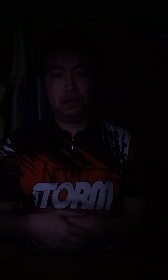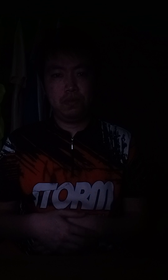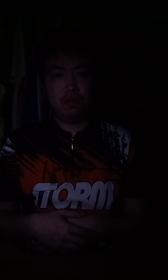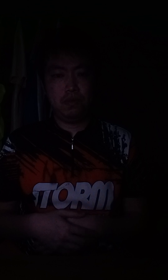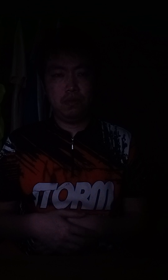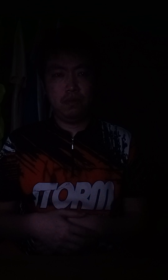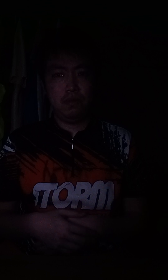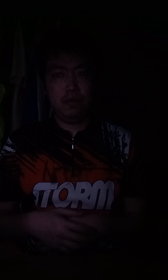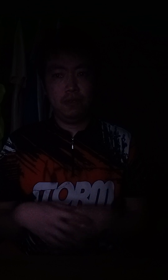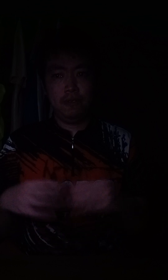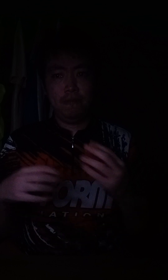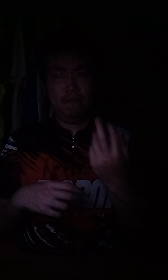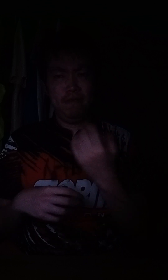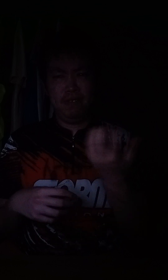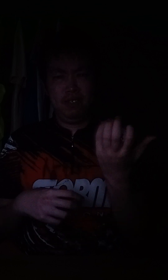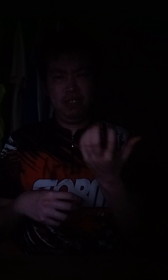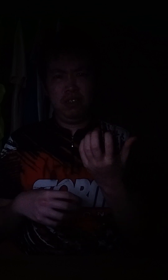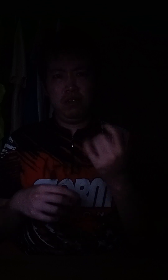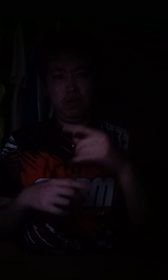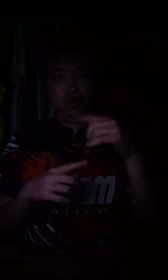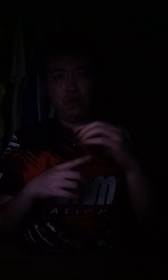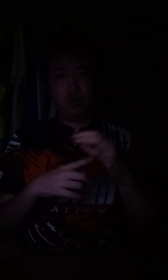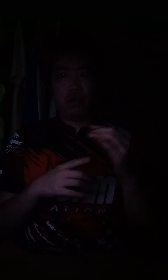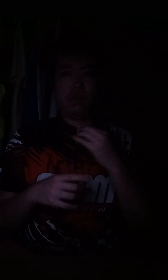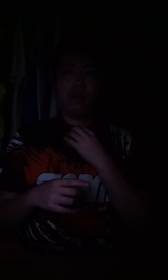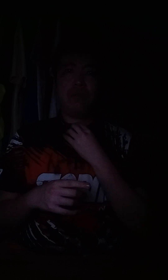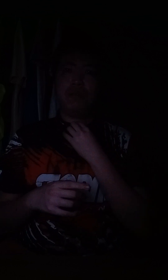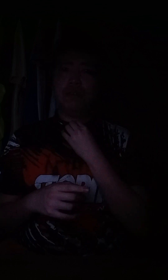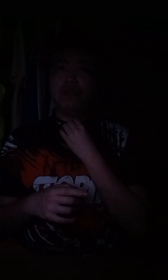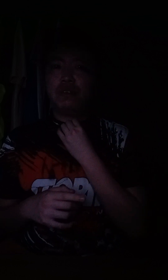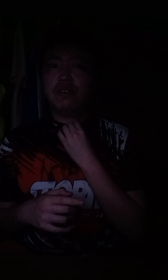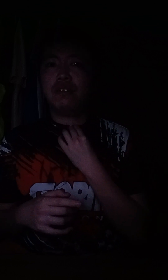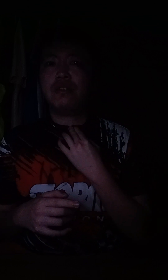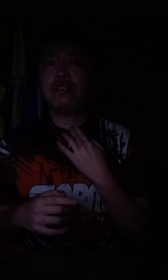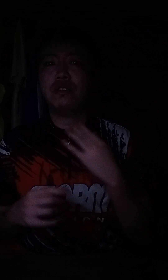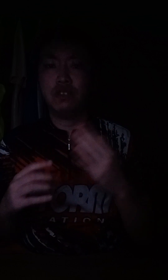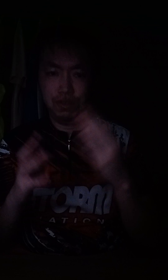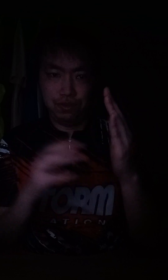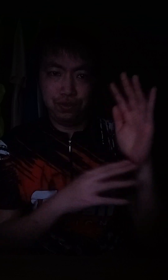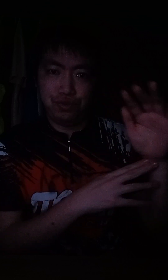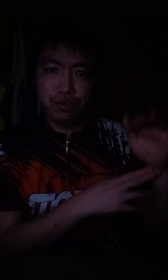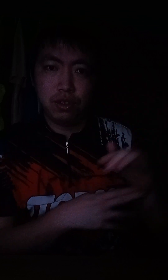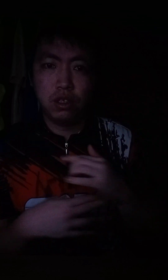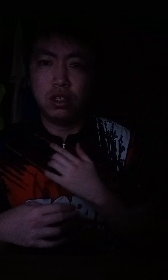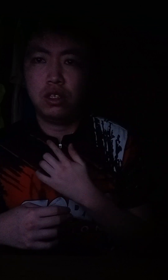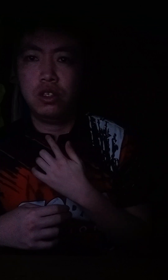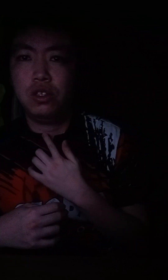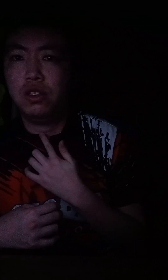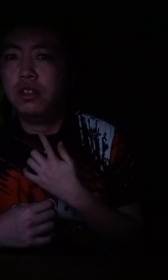전에도 계속 현아가 아팠잖아요. 그때는 일을 어떻게 다니셨던 거예요? 아는 사람 가게를 일을